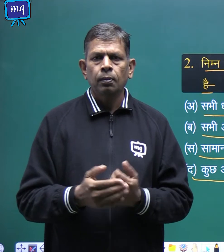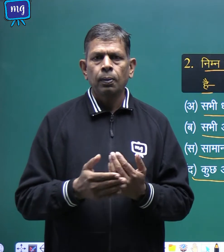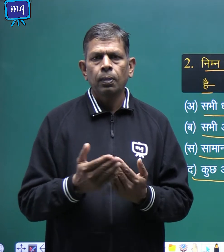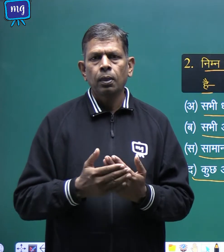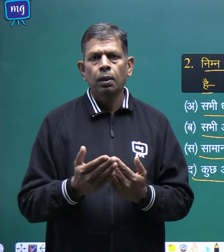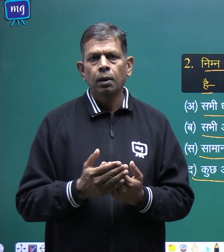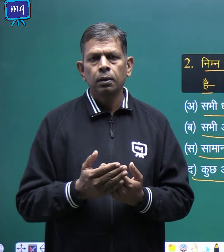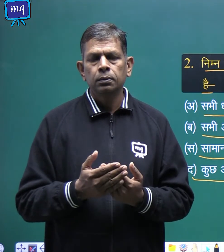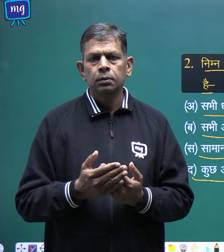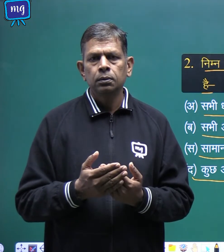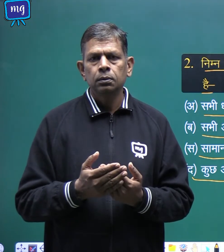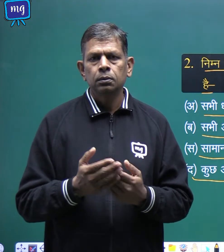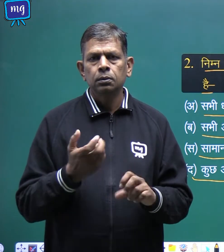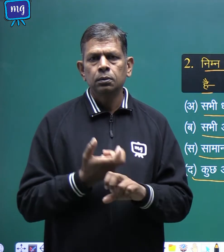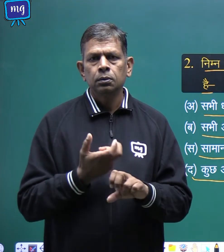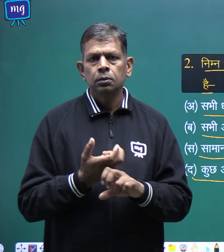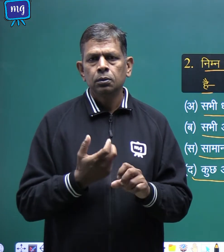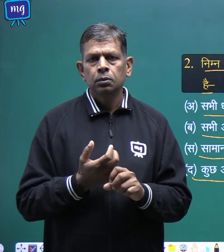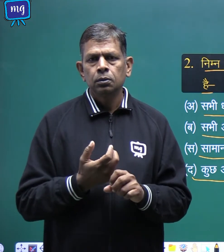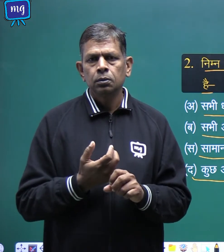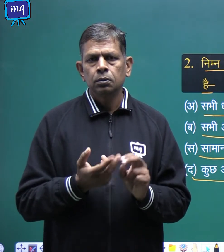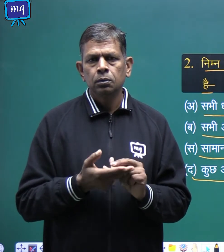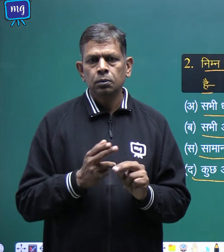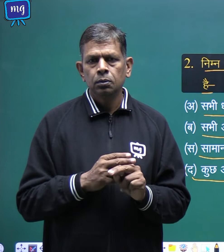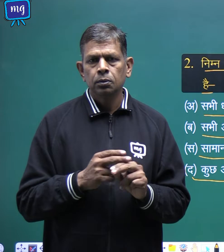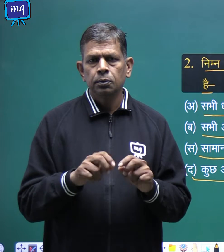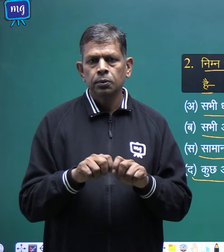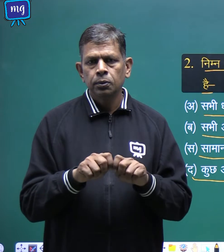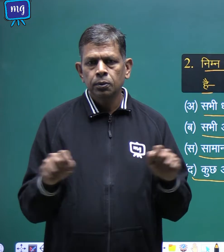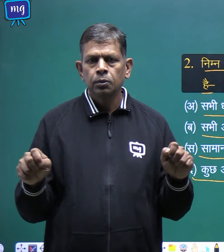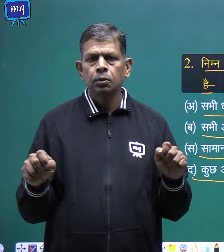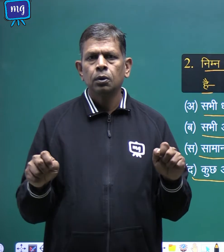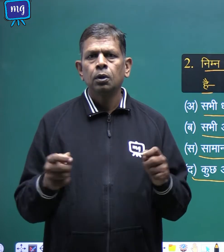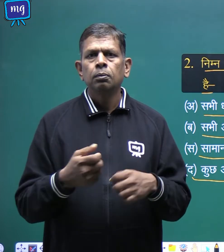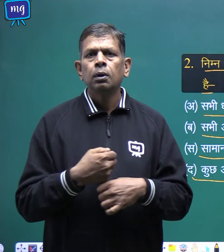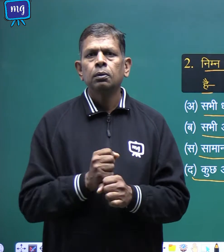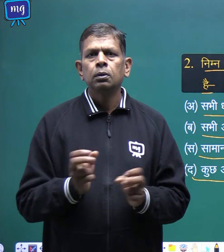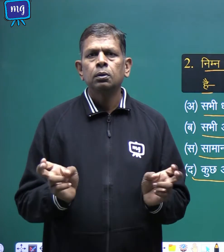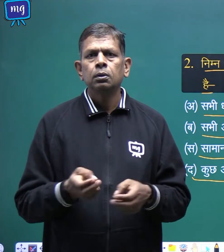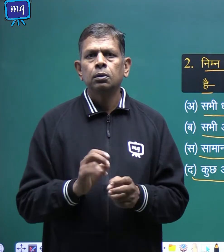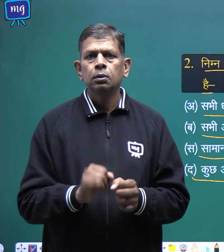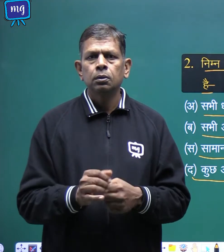सामान्यतः धातुओं को खींचकर तारों में बदला जा सकता है,